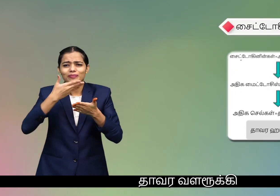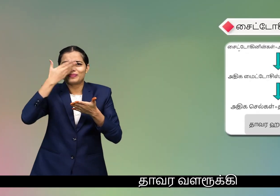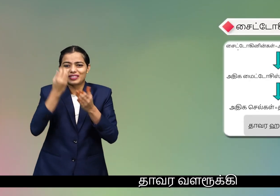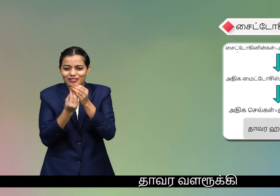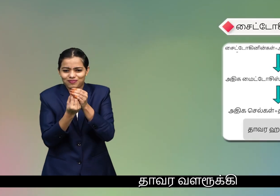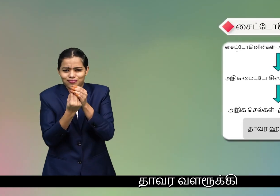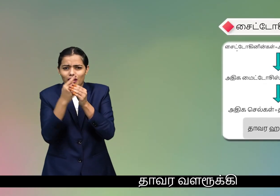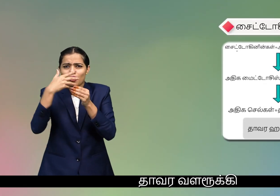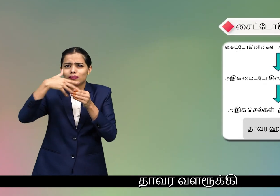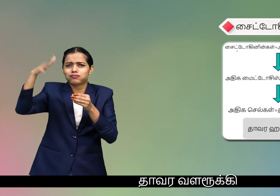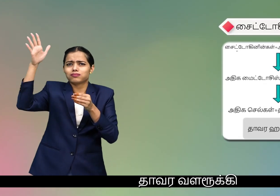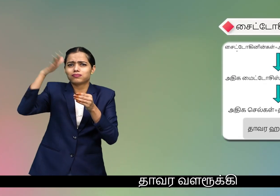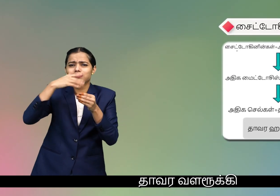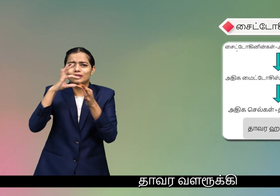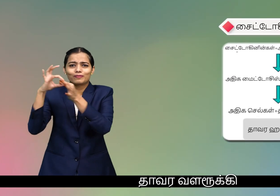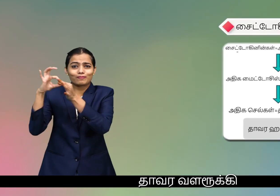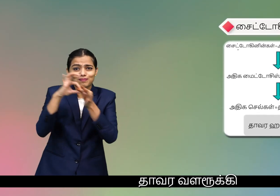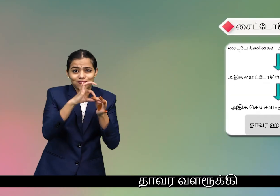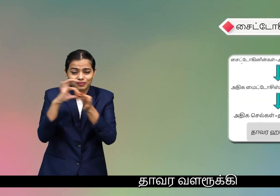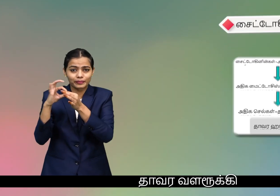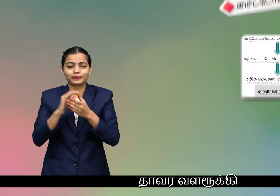தாவர வளருக்கி,